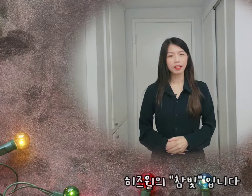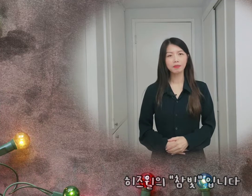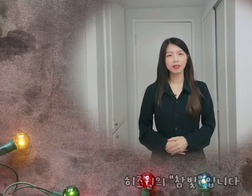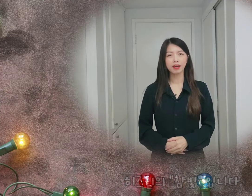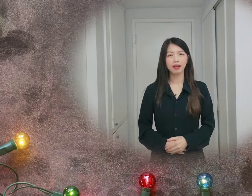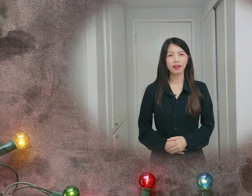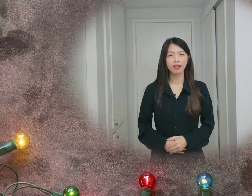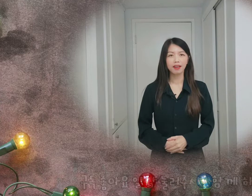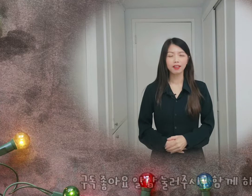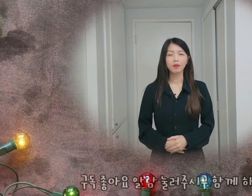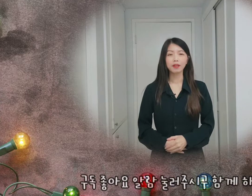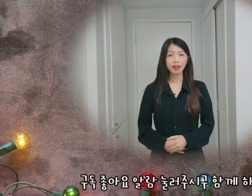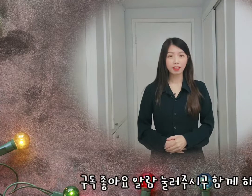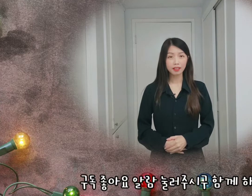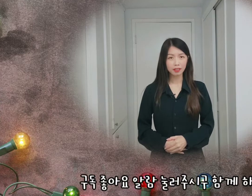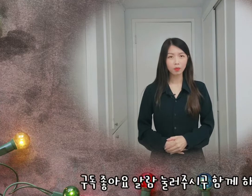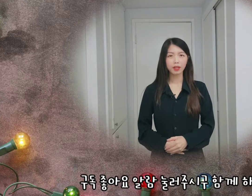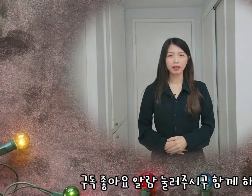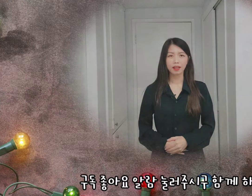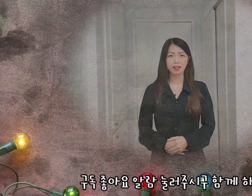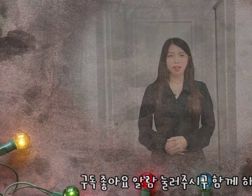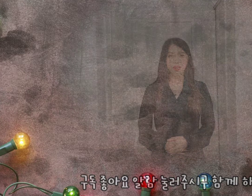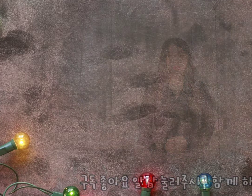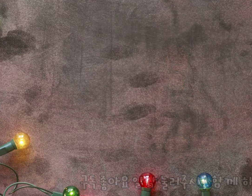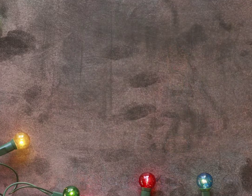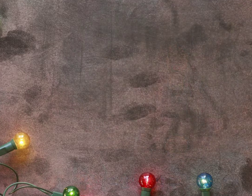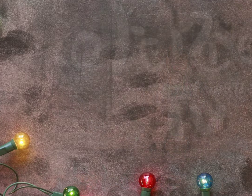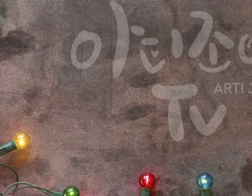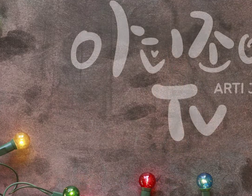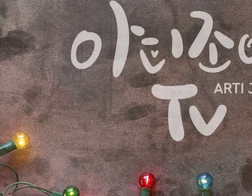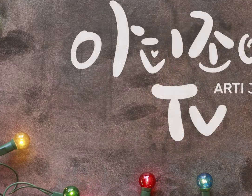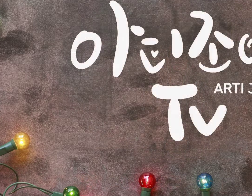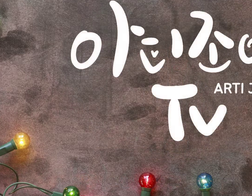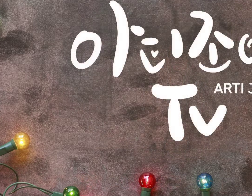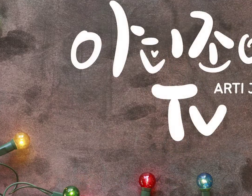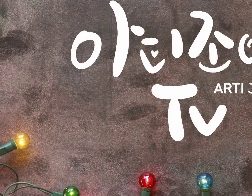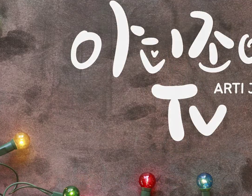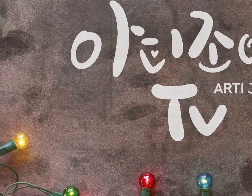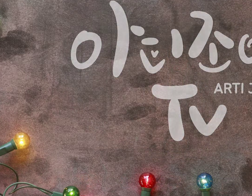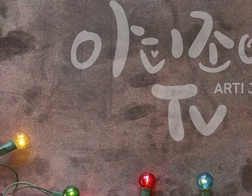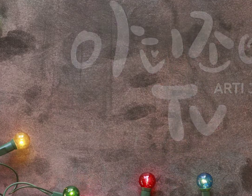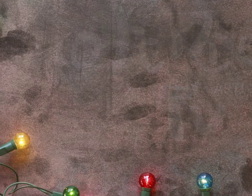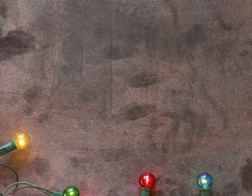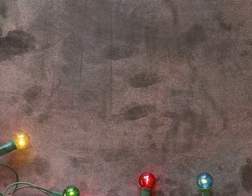하는 찬양입니다. 그러면 끝까지 시청 부탁드릴게요.